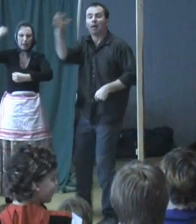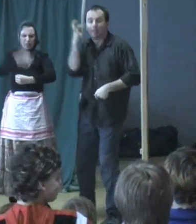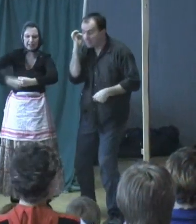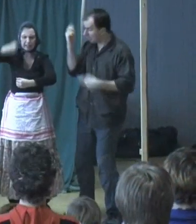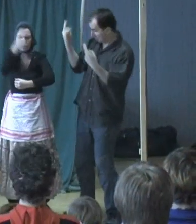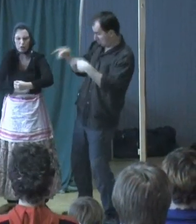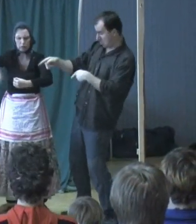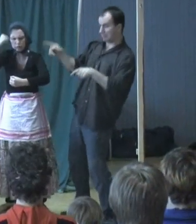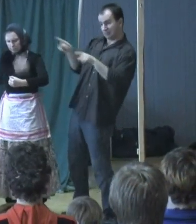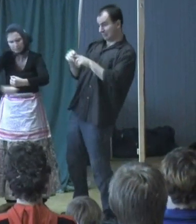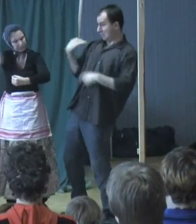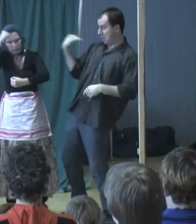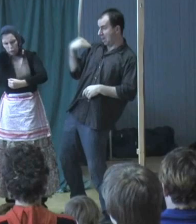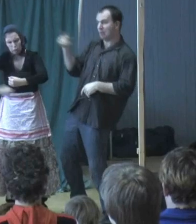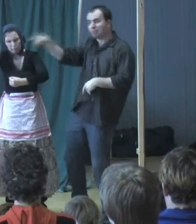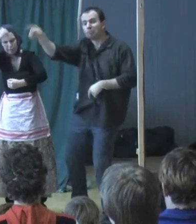Dávno napředeno.